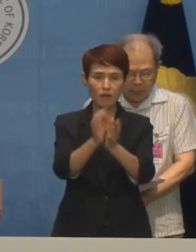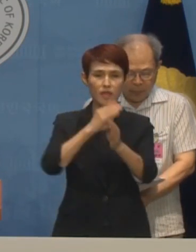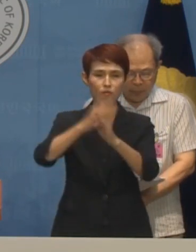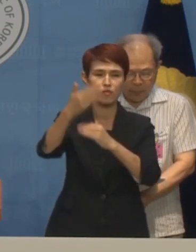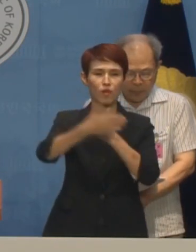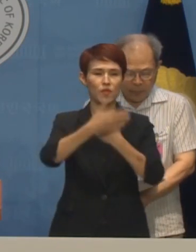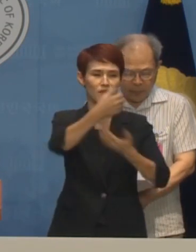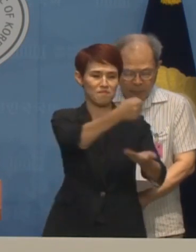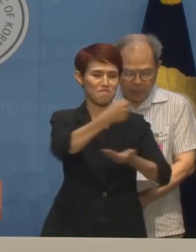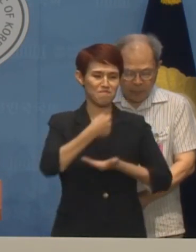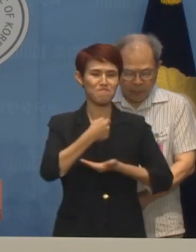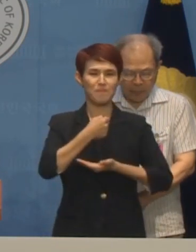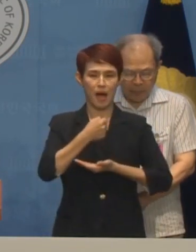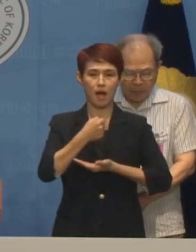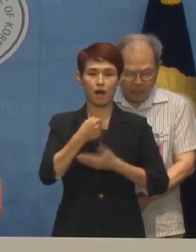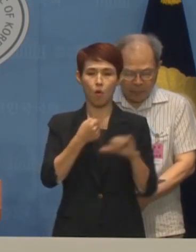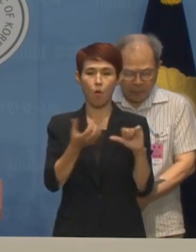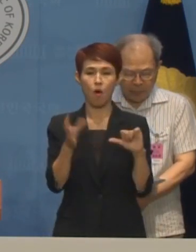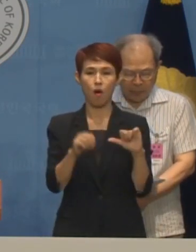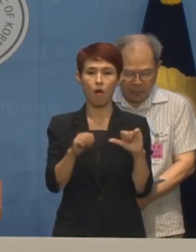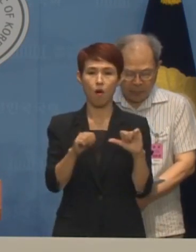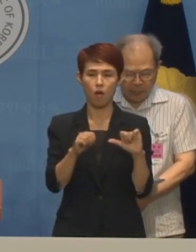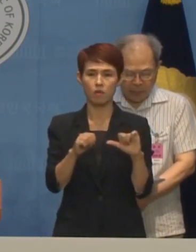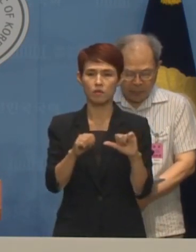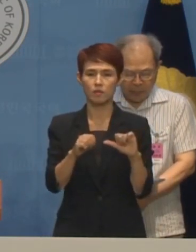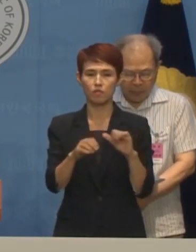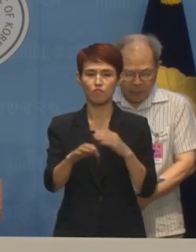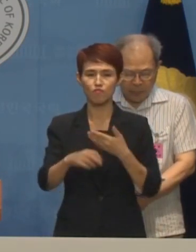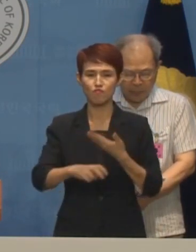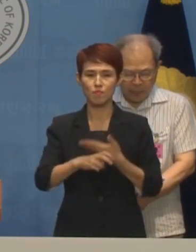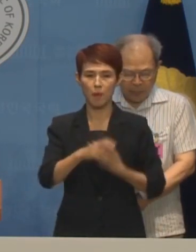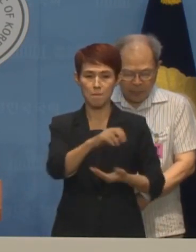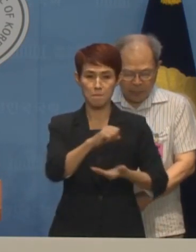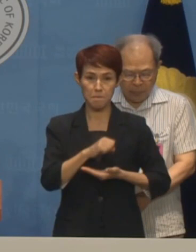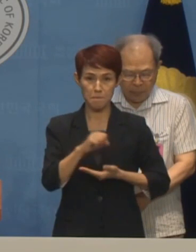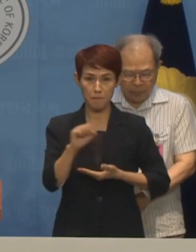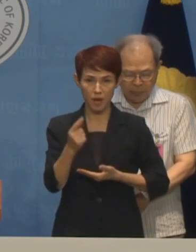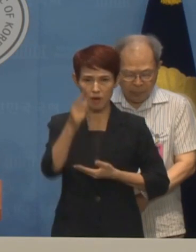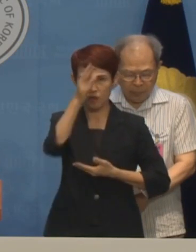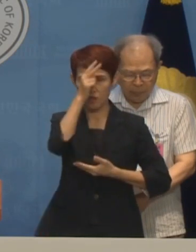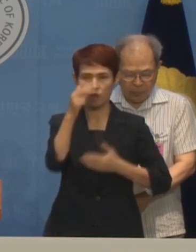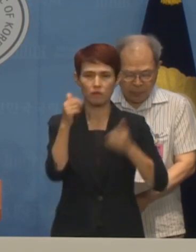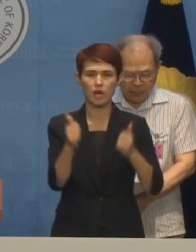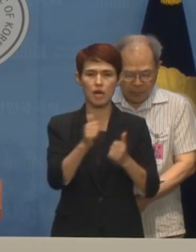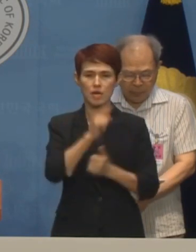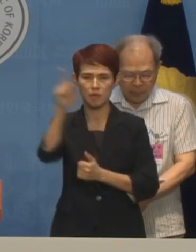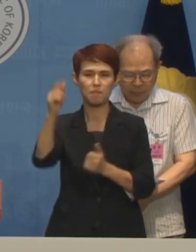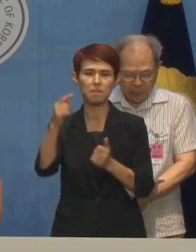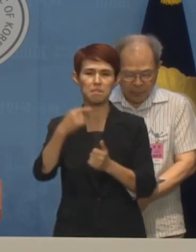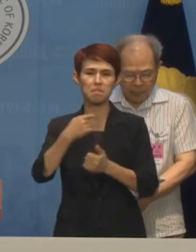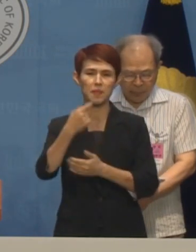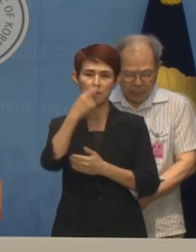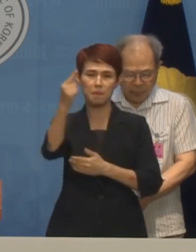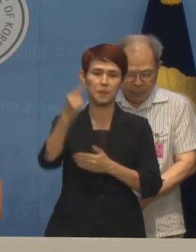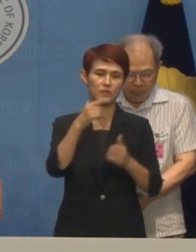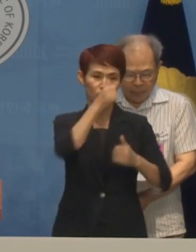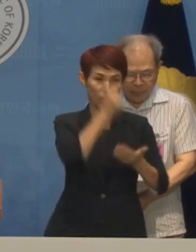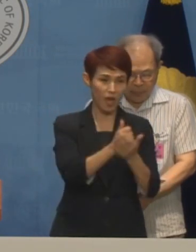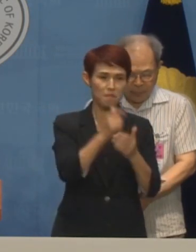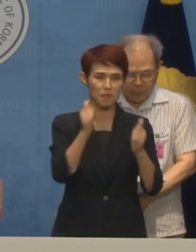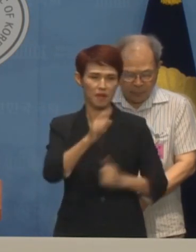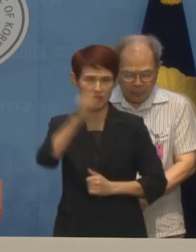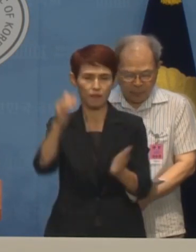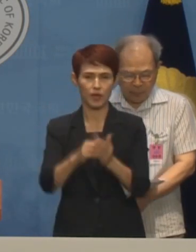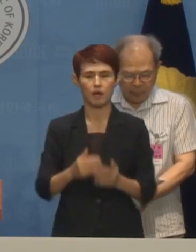지원받았으나 약 5억 원의 기금을 부정하게 받은 혐의로 검찰에 기소된 전례가 있다. 북한에